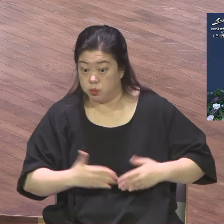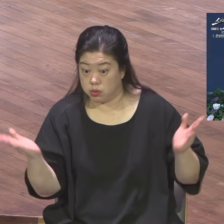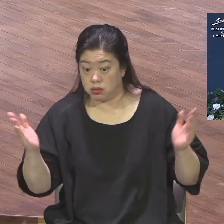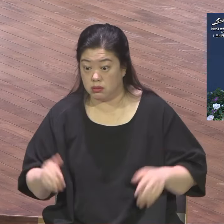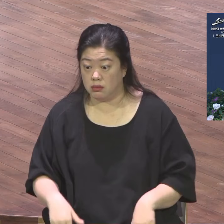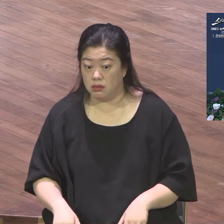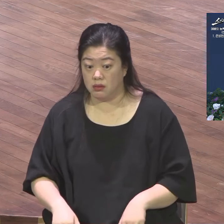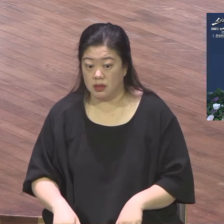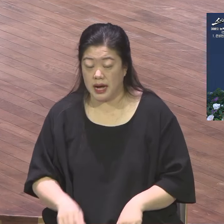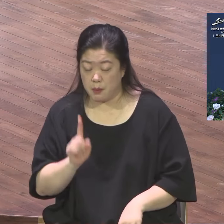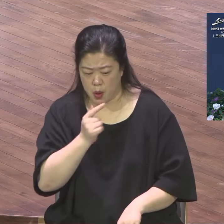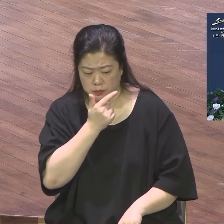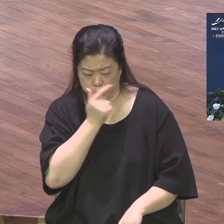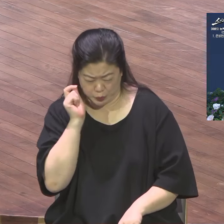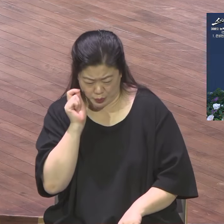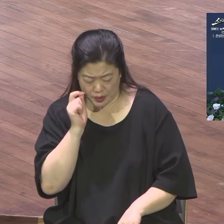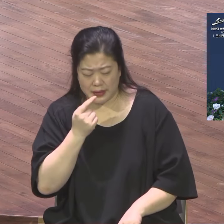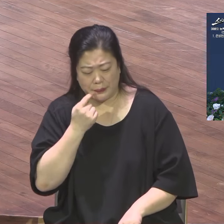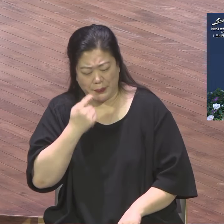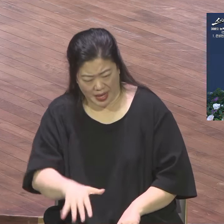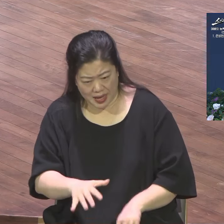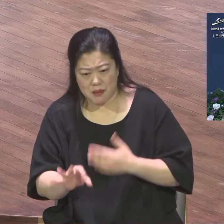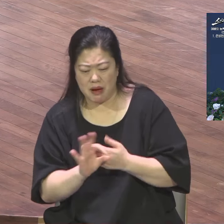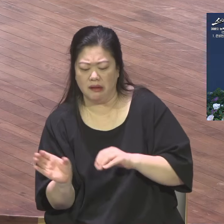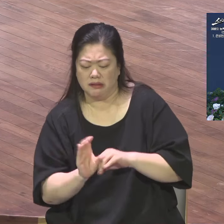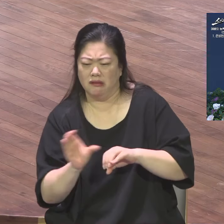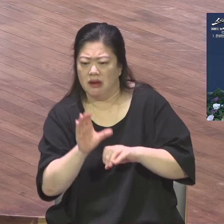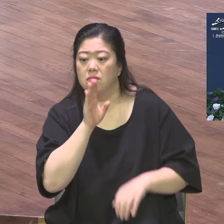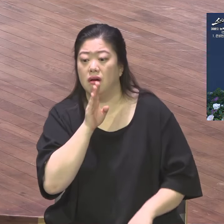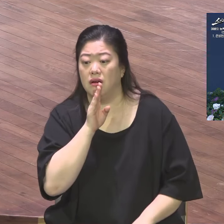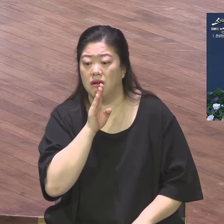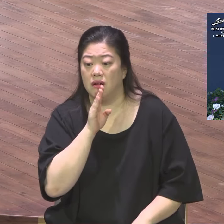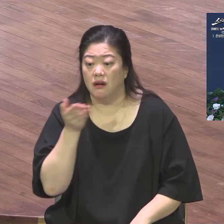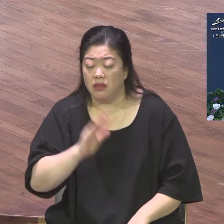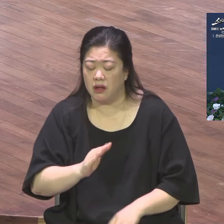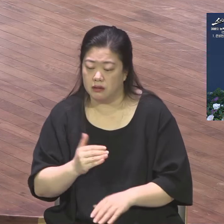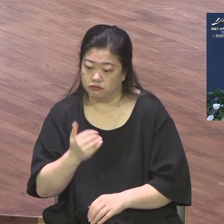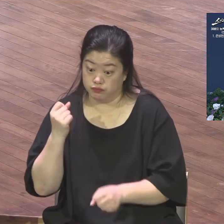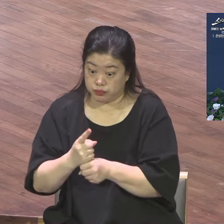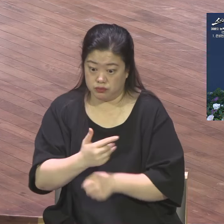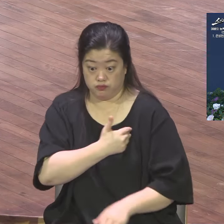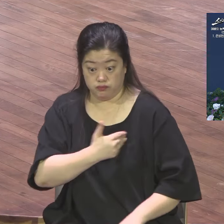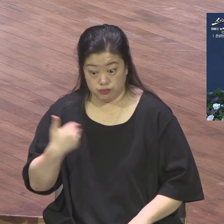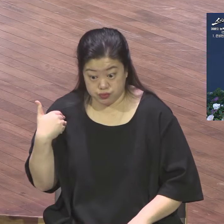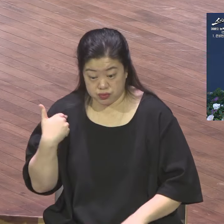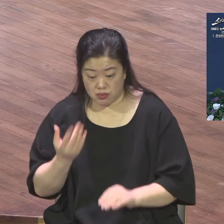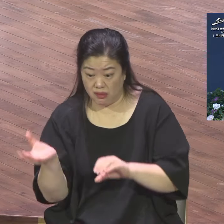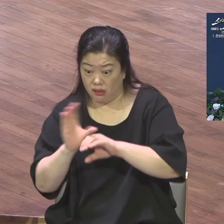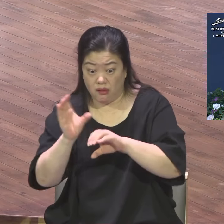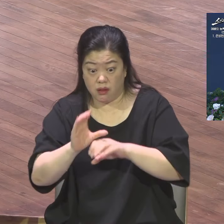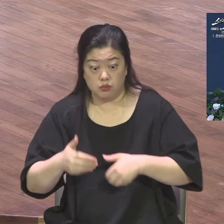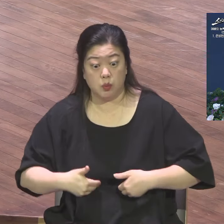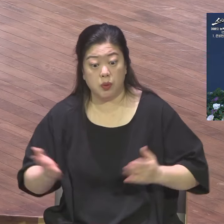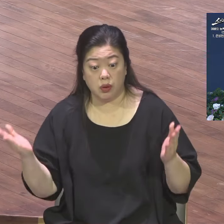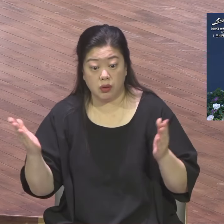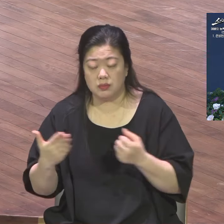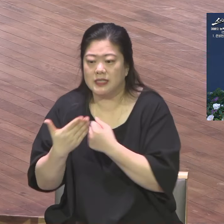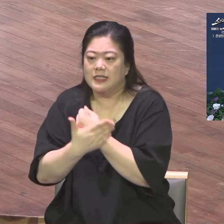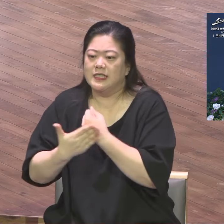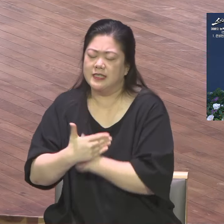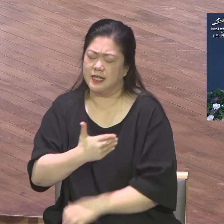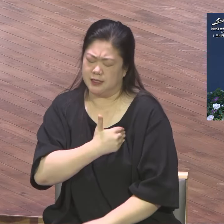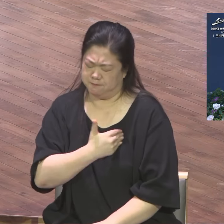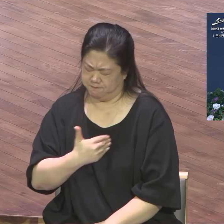너무 감사해서 계속해서 이 감격스러운 감정이 나오지요. 영계 모든 성도들 예배가 주는 능력을